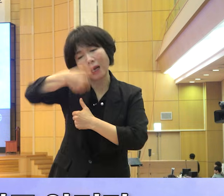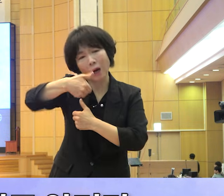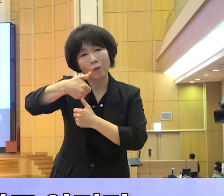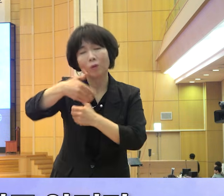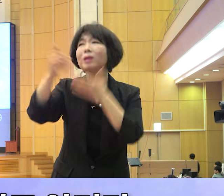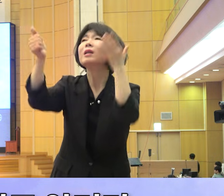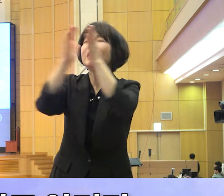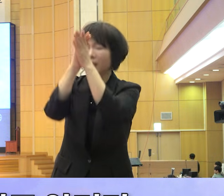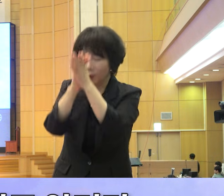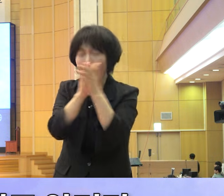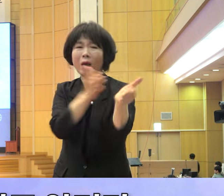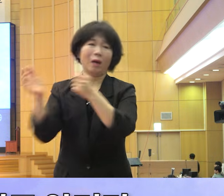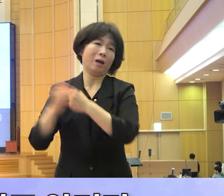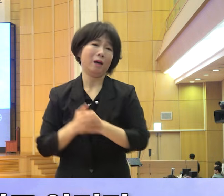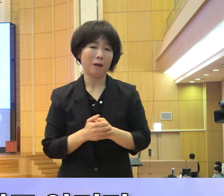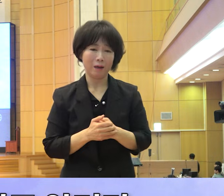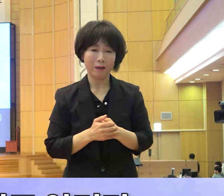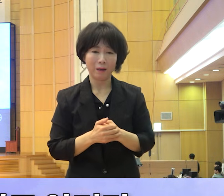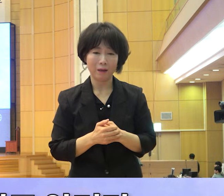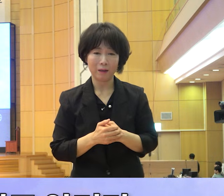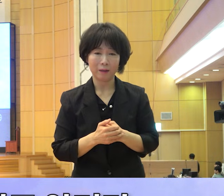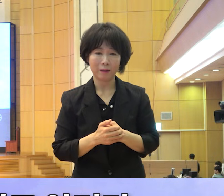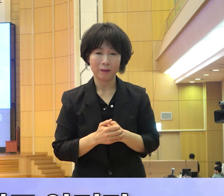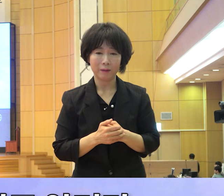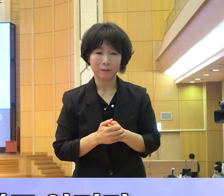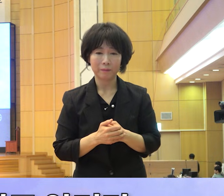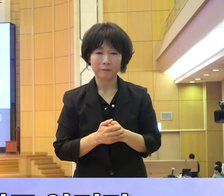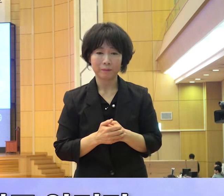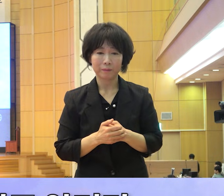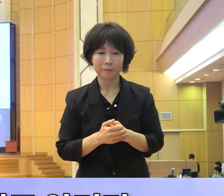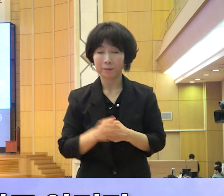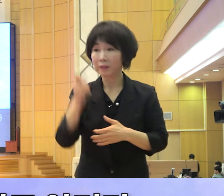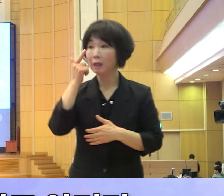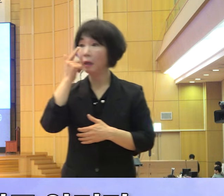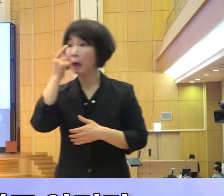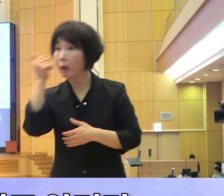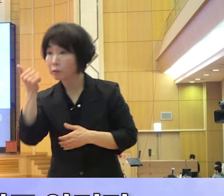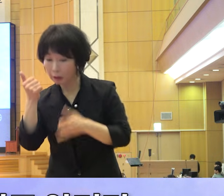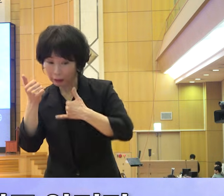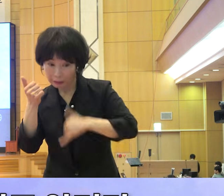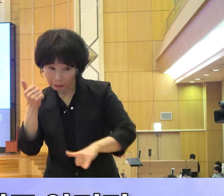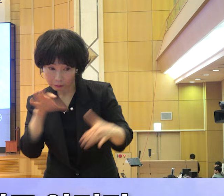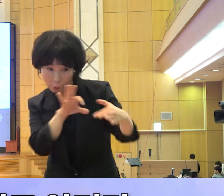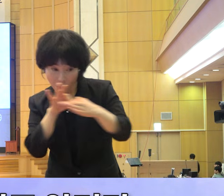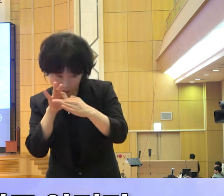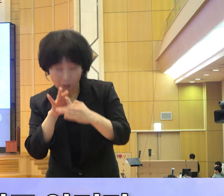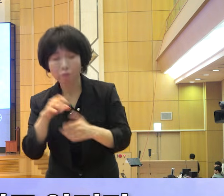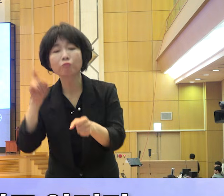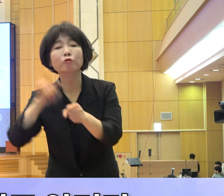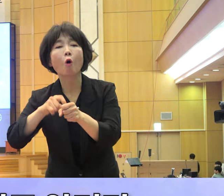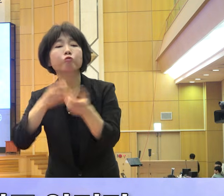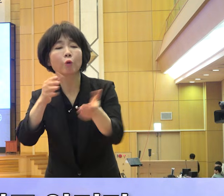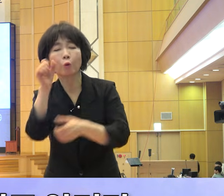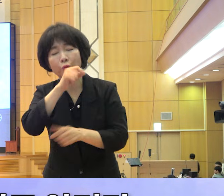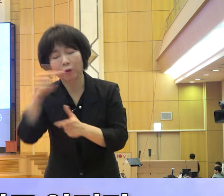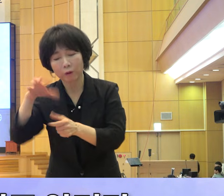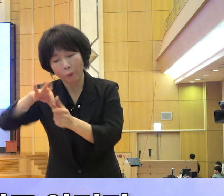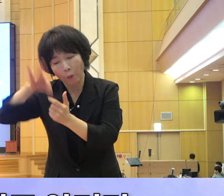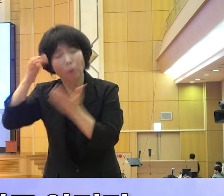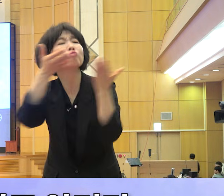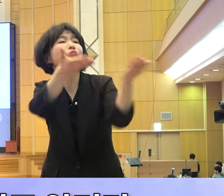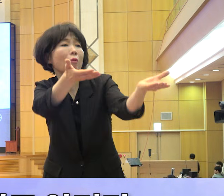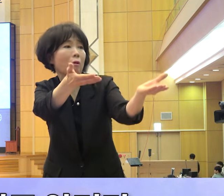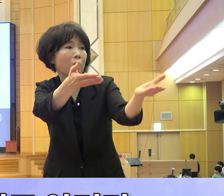되는데 기도해, 이런 말 하지 않고 아버지가 자녀에게 떡 주고 좋은 걸